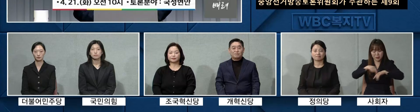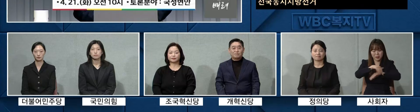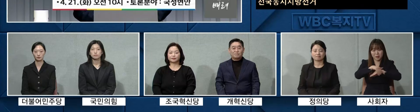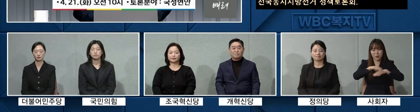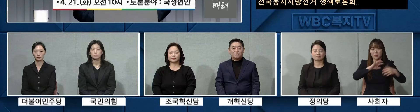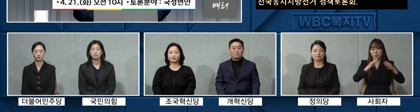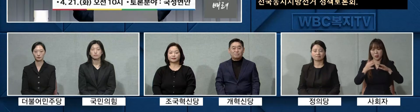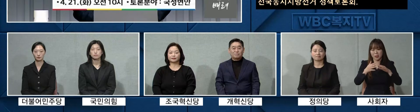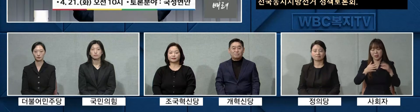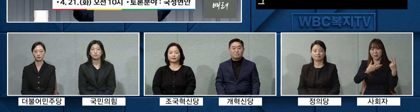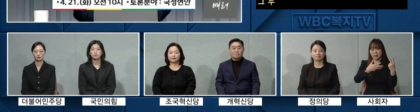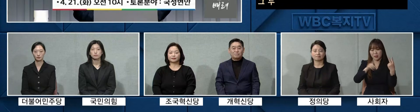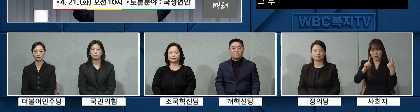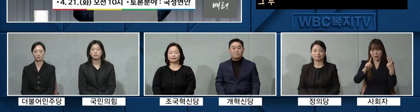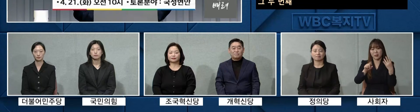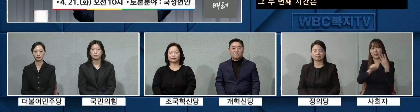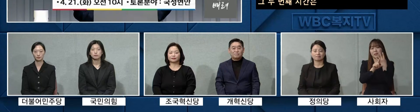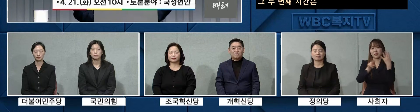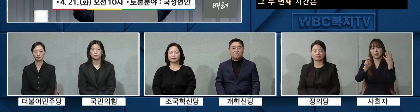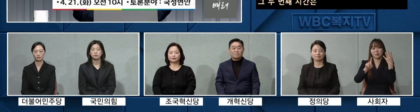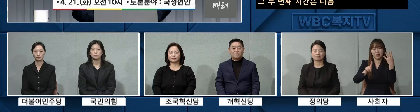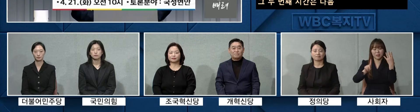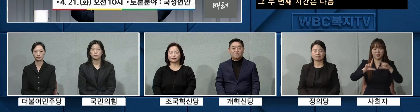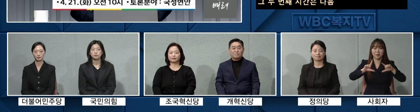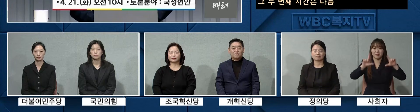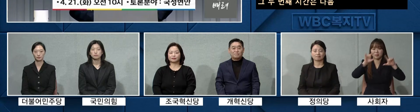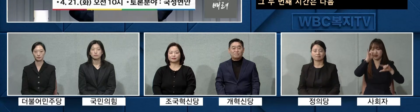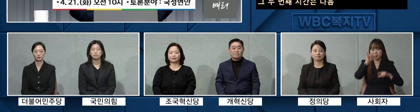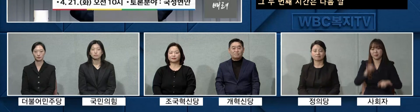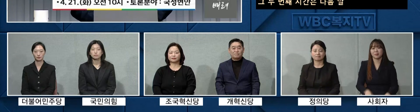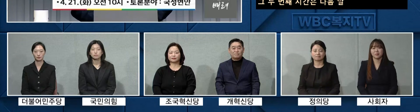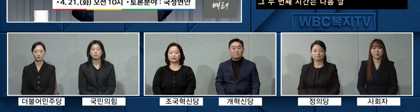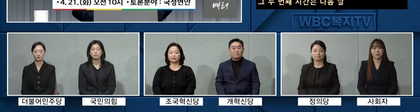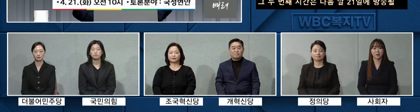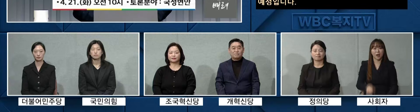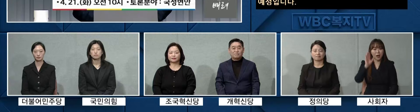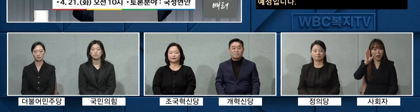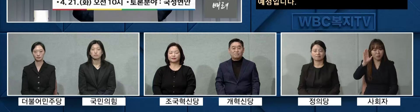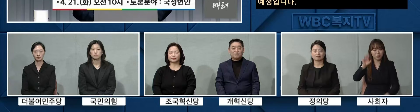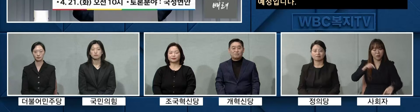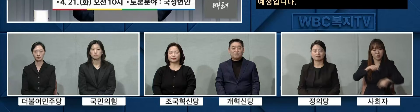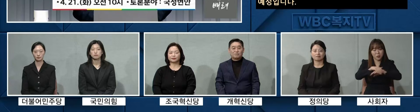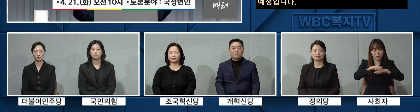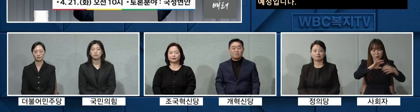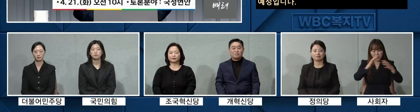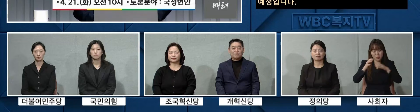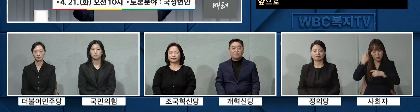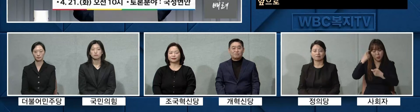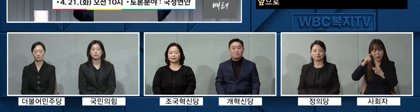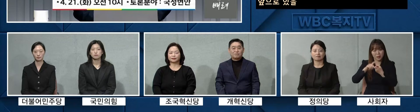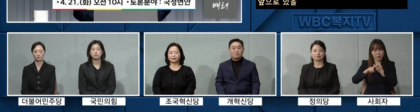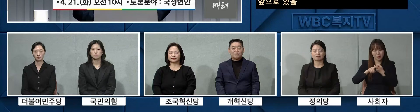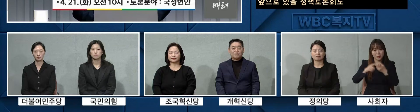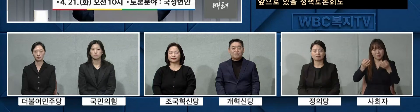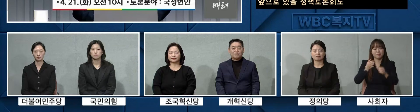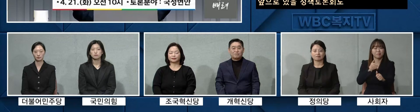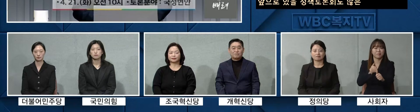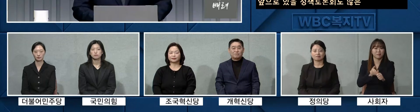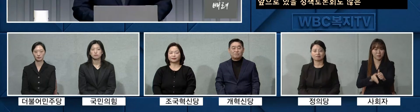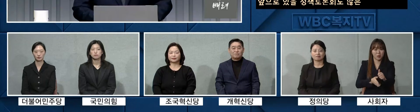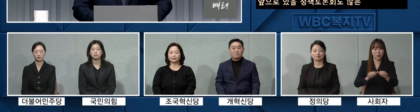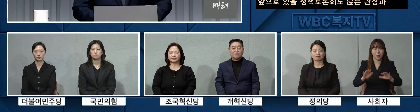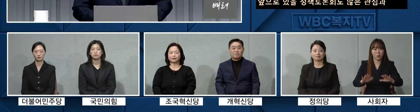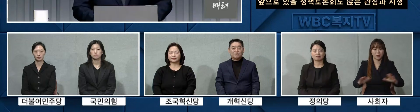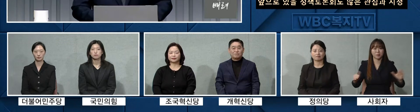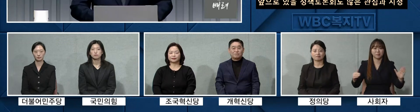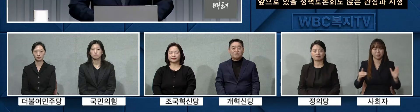2번째 시간은 다음 달 21일에 방송될 예정입니다. 앞으로 있을 정책토론회도 많은 관심과 시청 바라면서 오늘